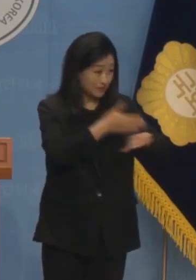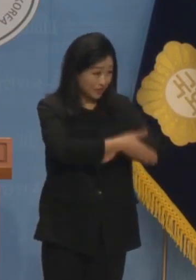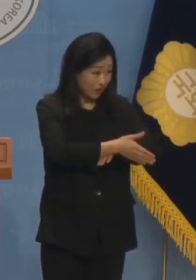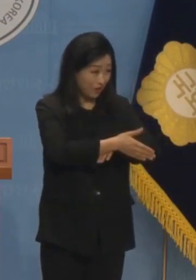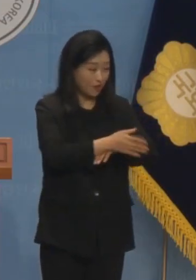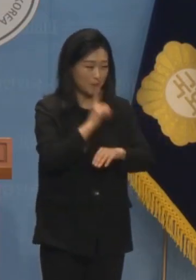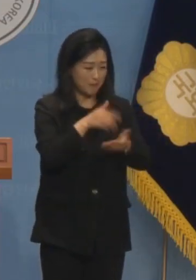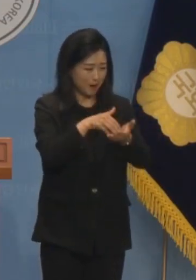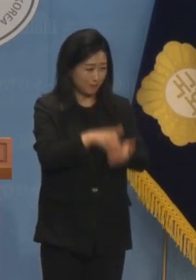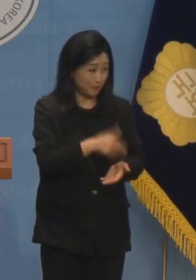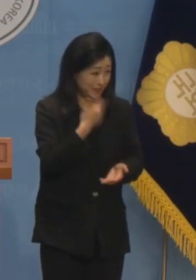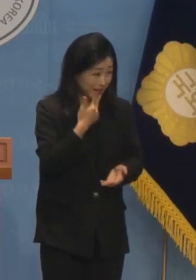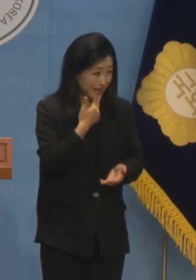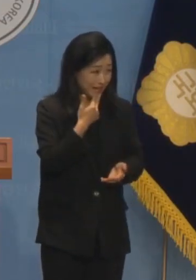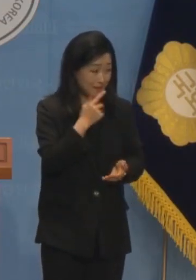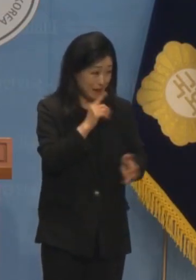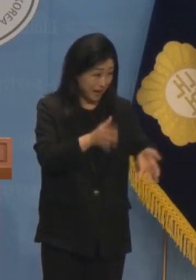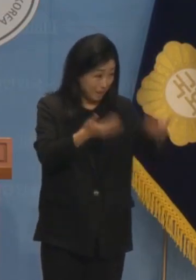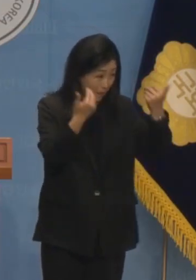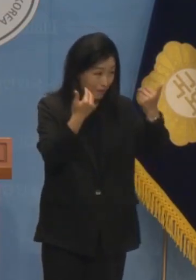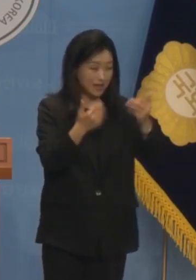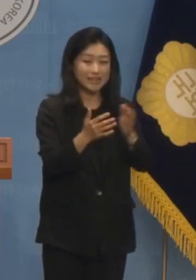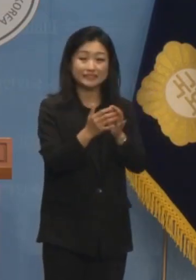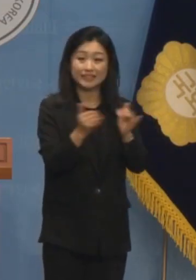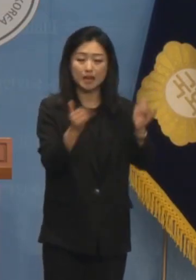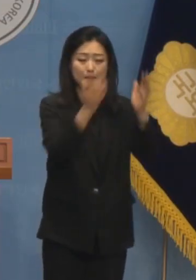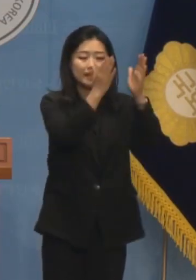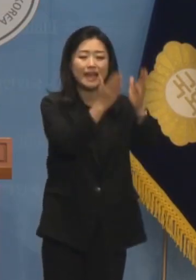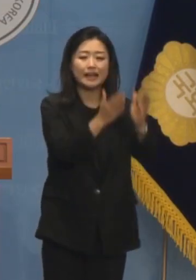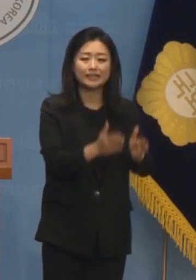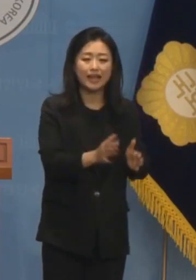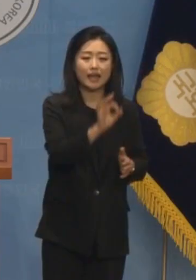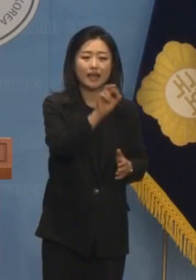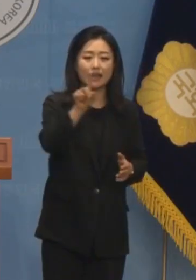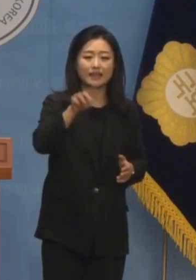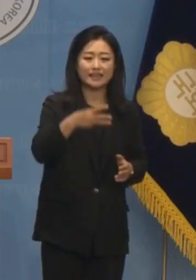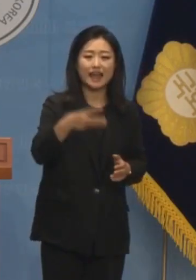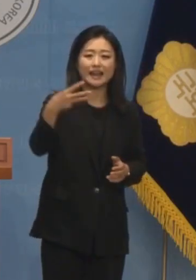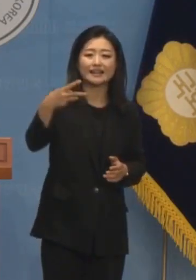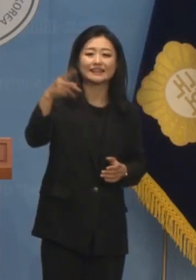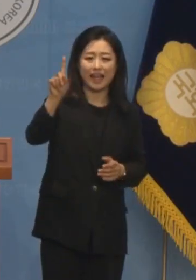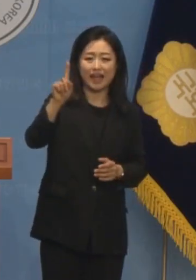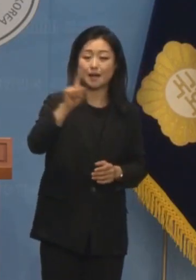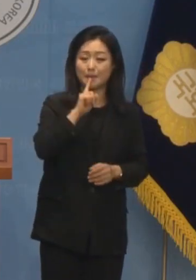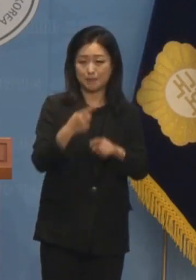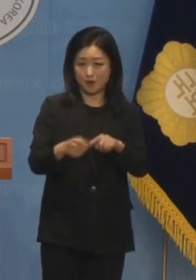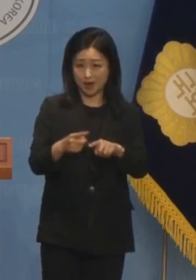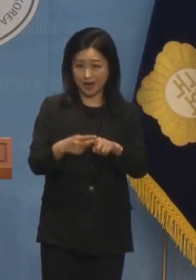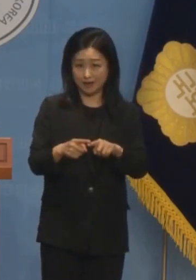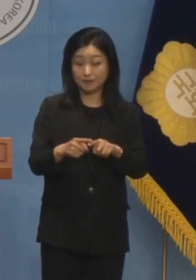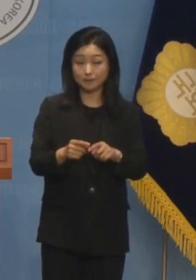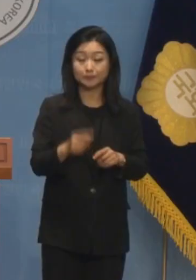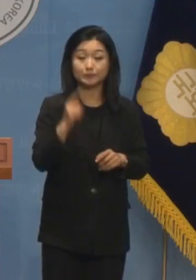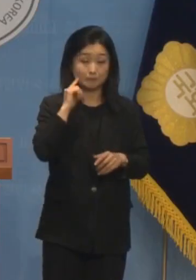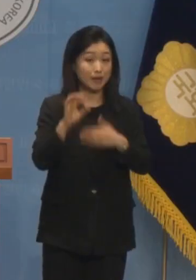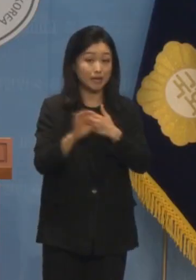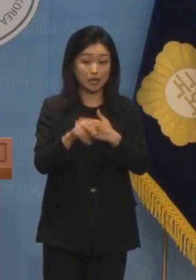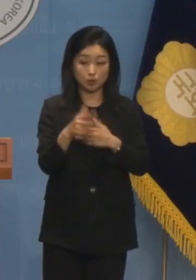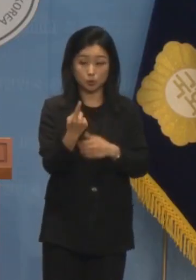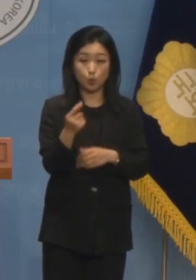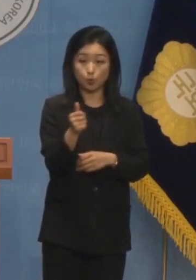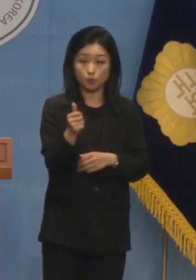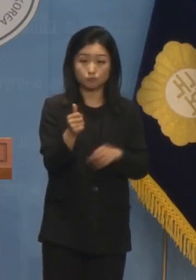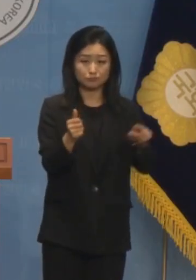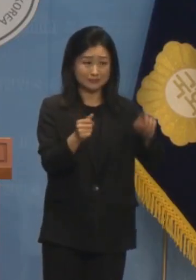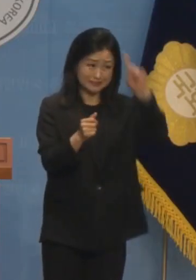진중하지 못한 언행에 사람이 얇다 이렇게 평가한 겁니다. 만약 조 대표가 방송에서 한